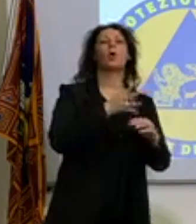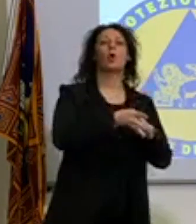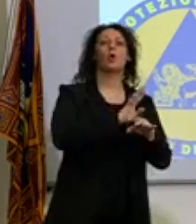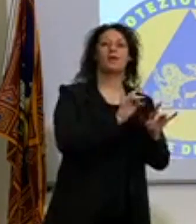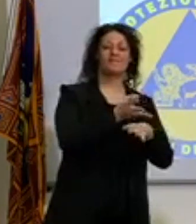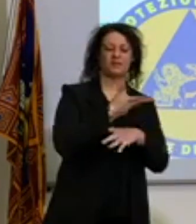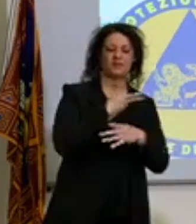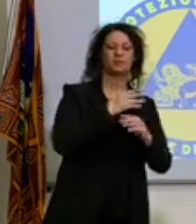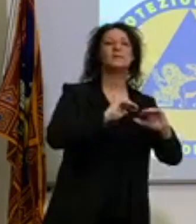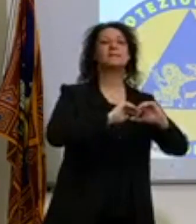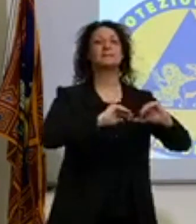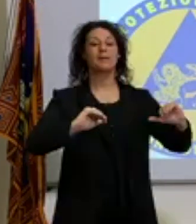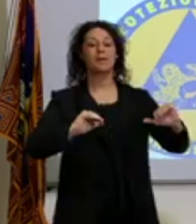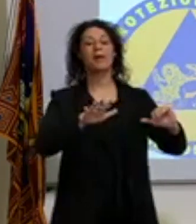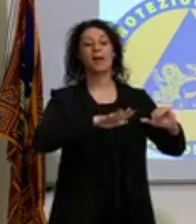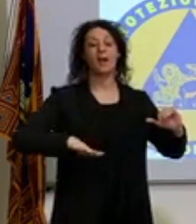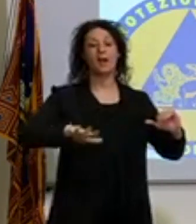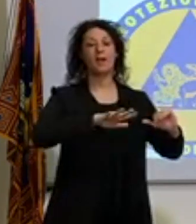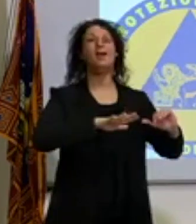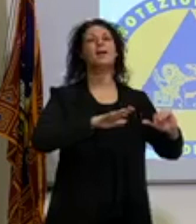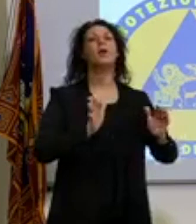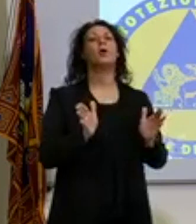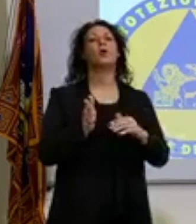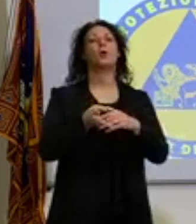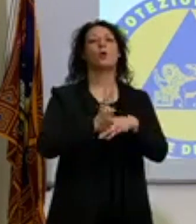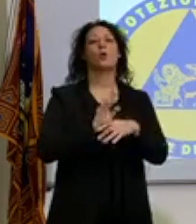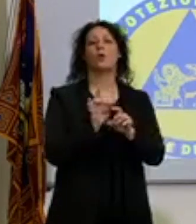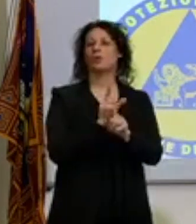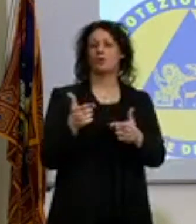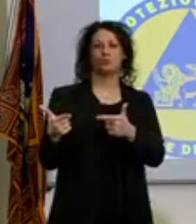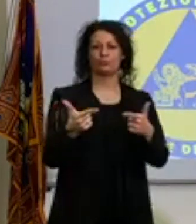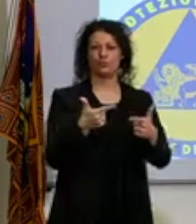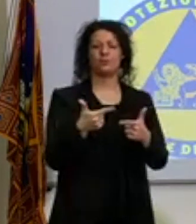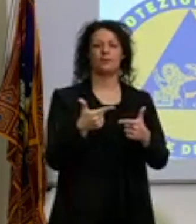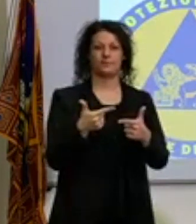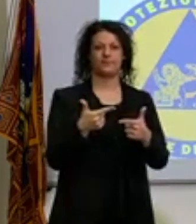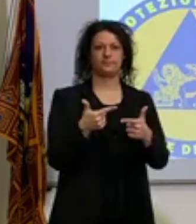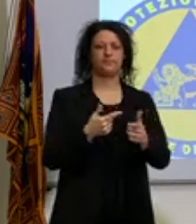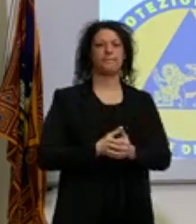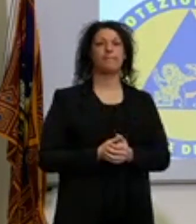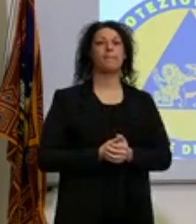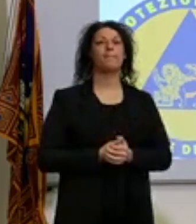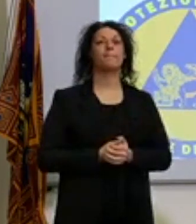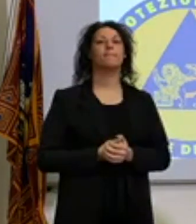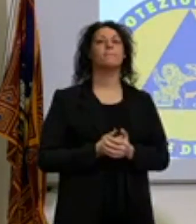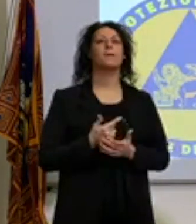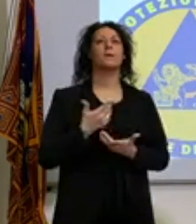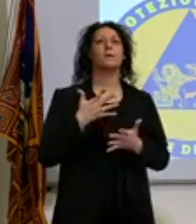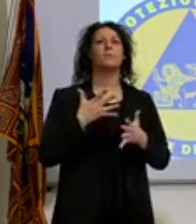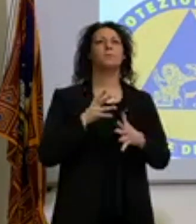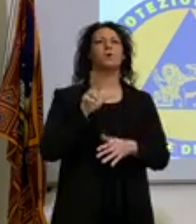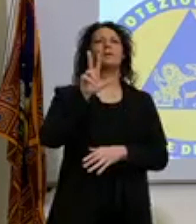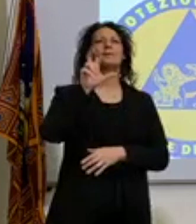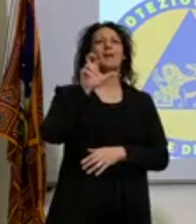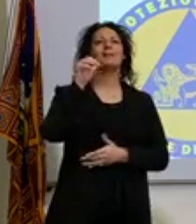informazioni chiare e dirette. Se avessimo saputo, avremmo obbligato gli over 70 a stare in isolamento. Sono loro la fascia che sta pagando il